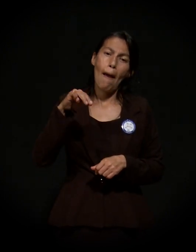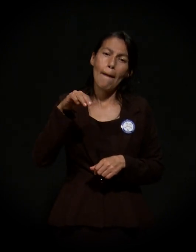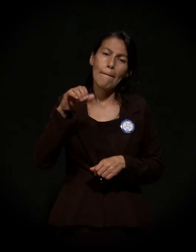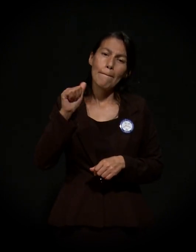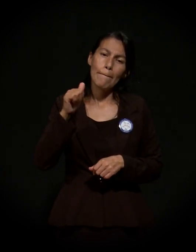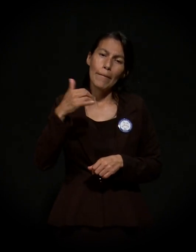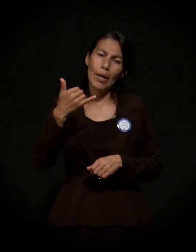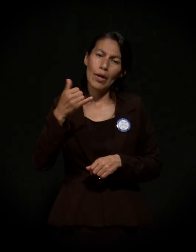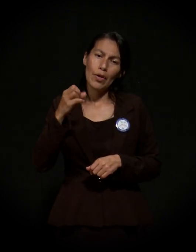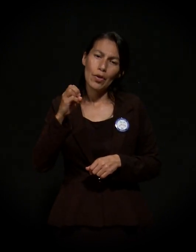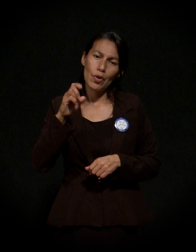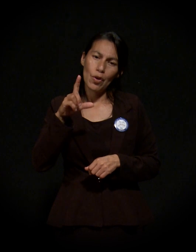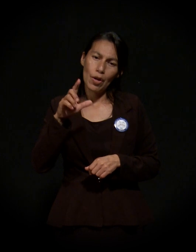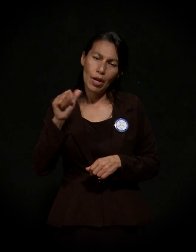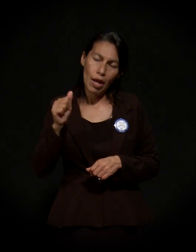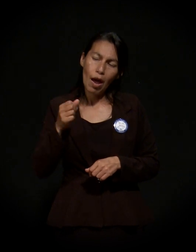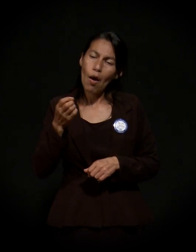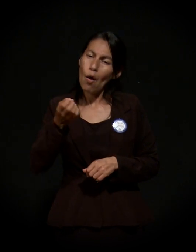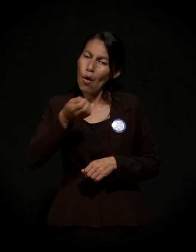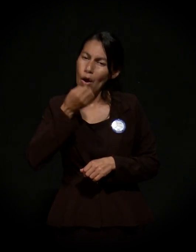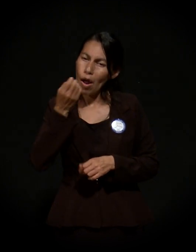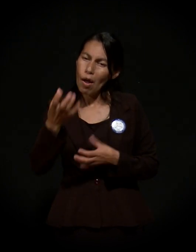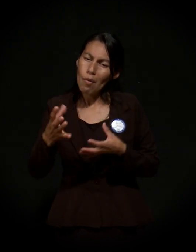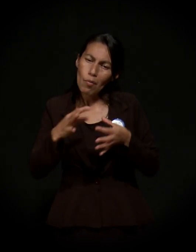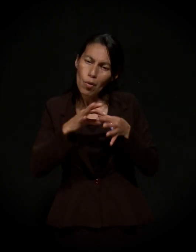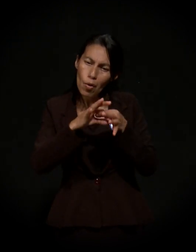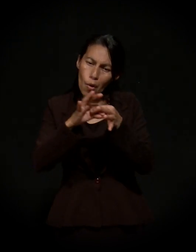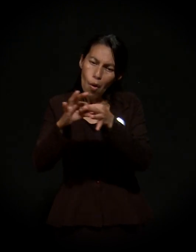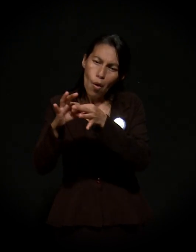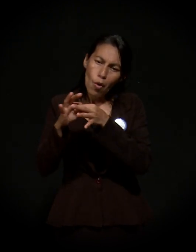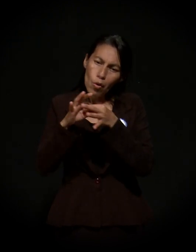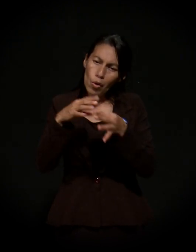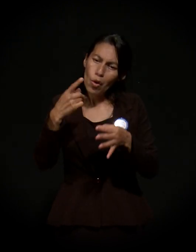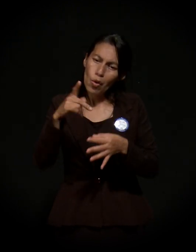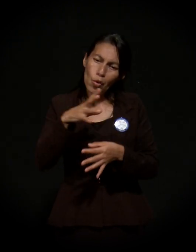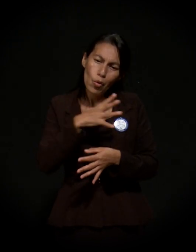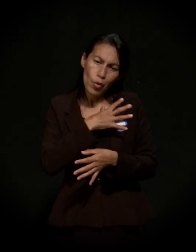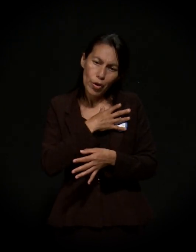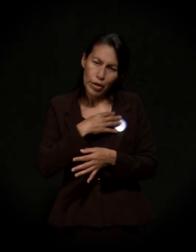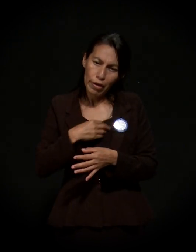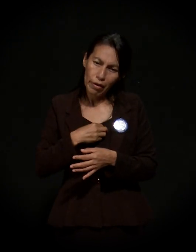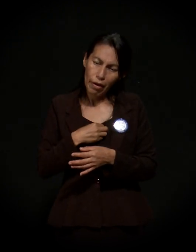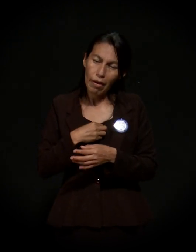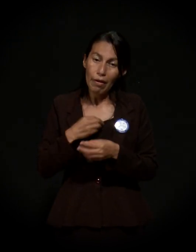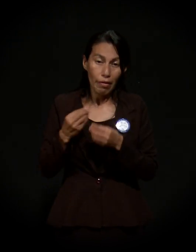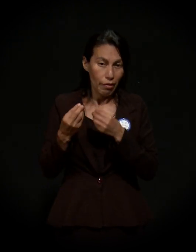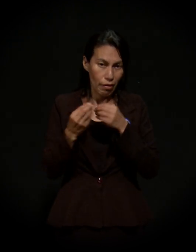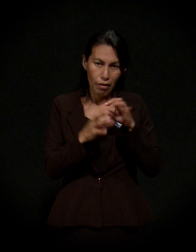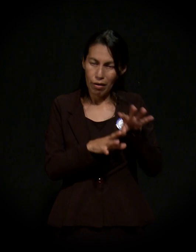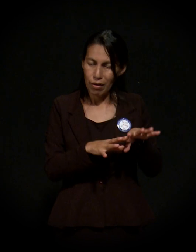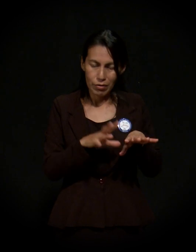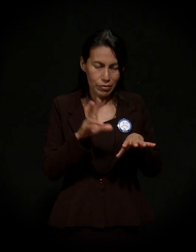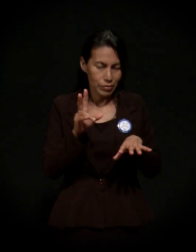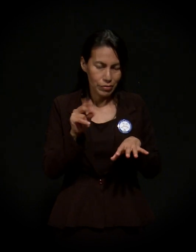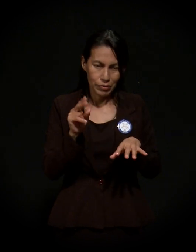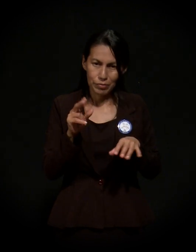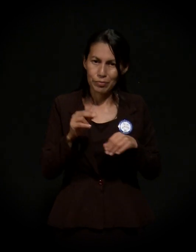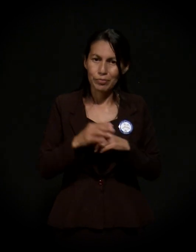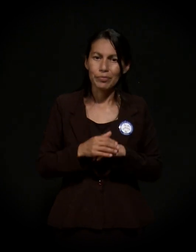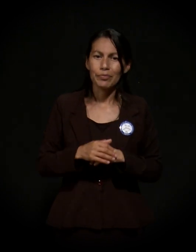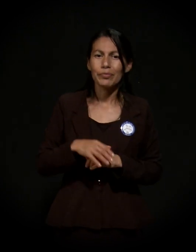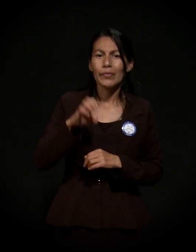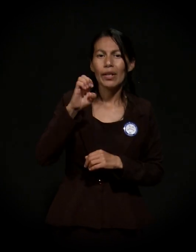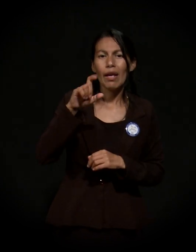Nos unimos a ti, Mayola, para orar por tu hijita. No la vamos a dejar.